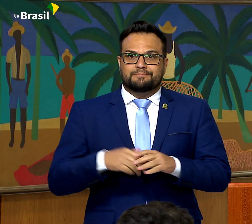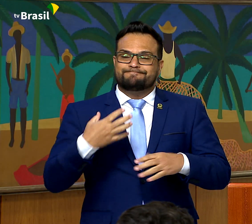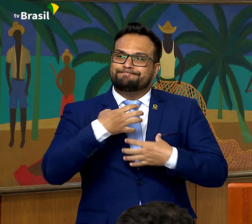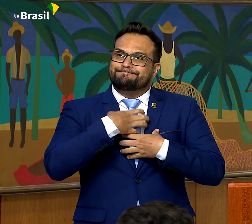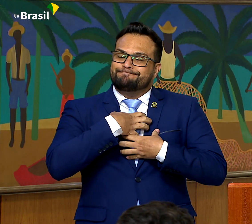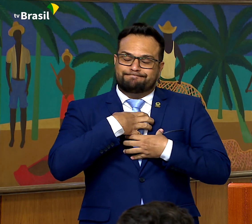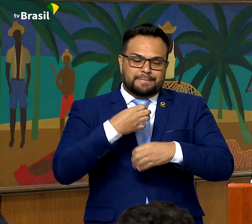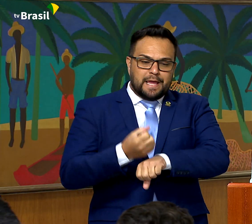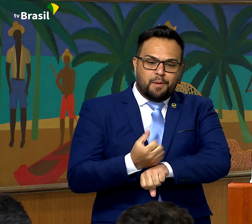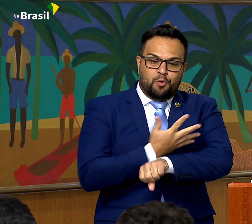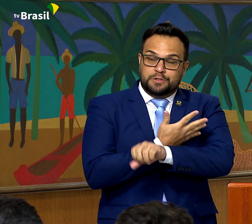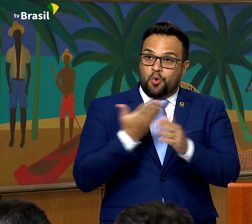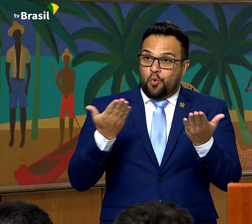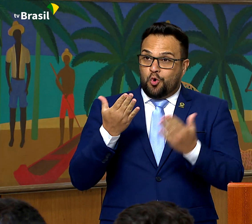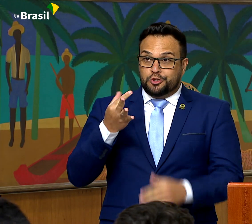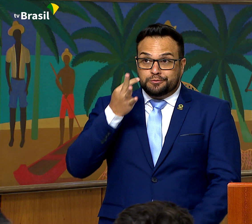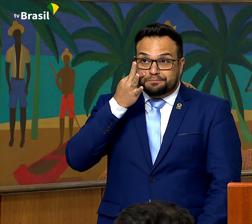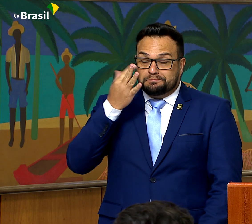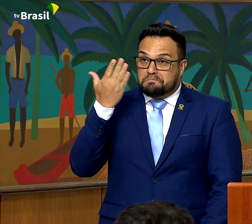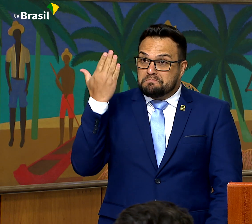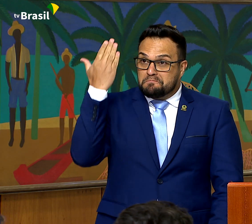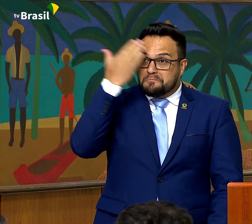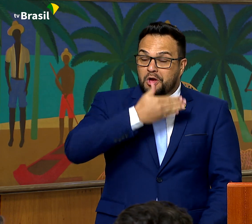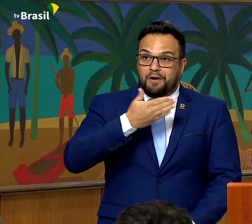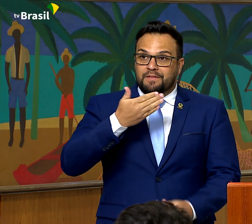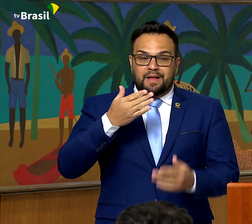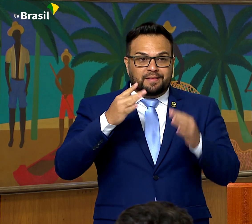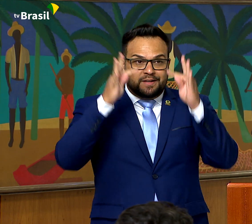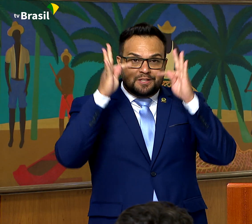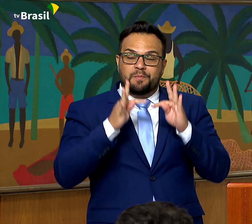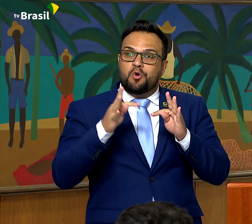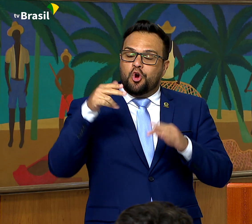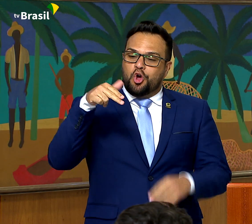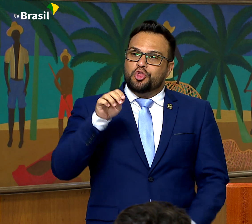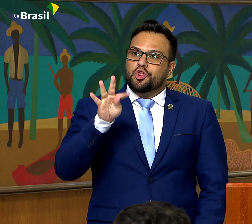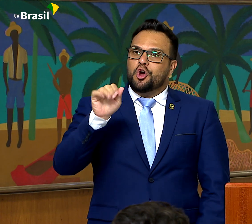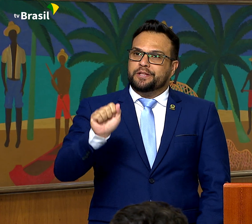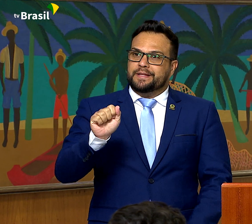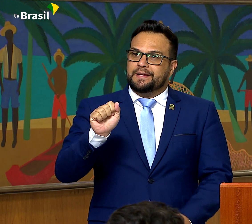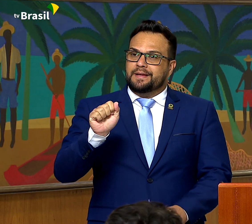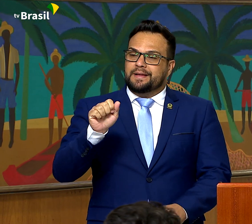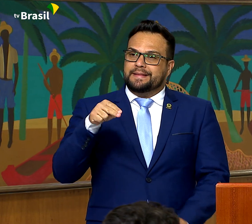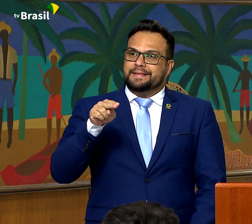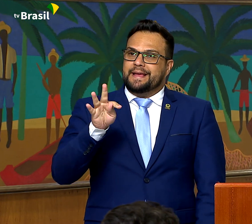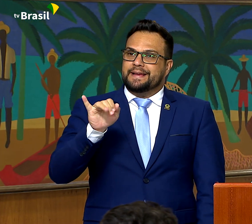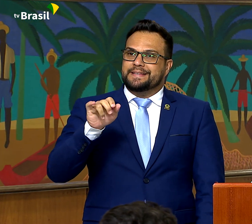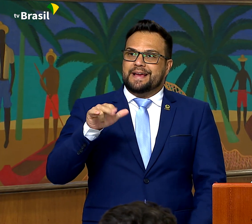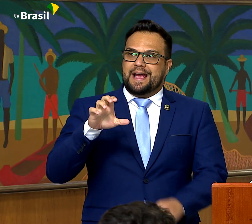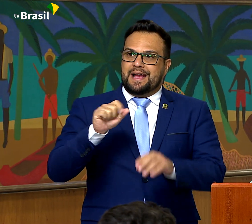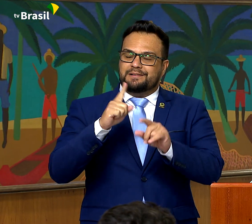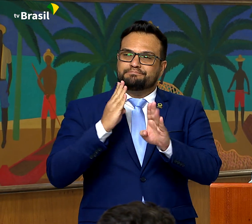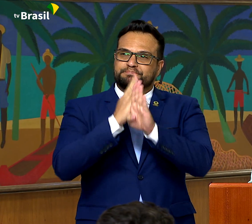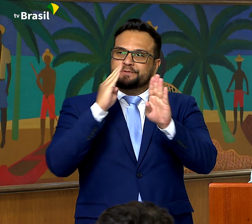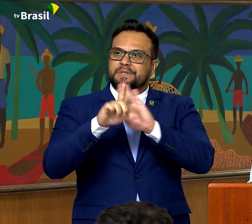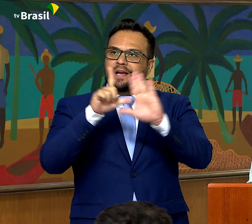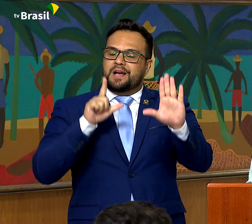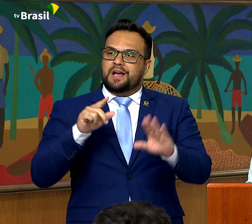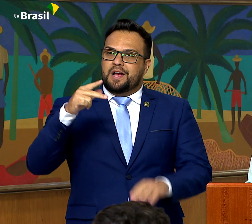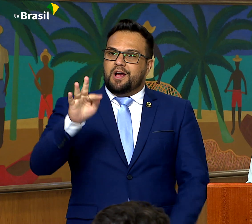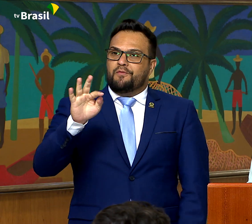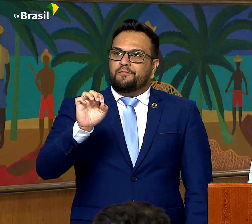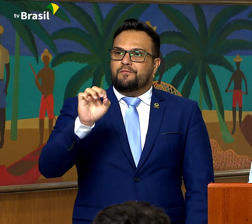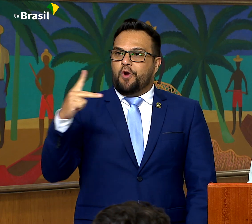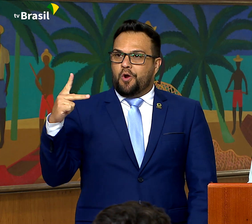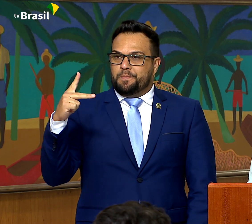emoção testemunhar a entrega da nota técnica para a detecção precoce da fibrodisplasia ossificante progressiva,